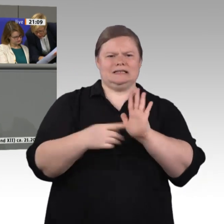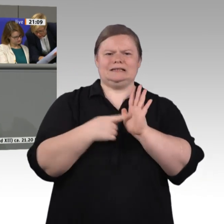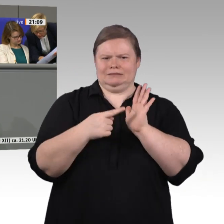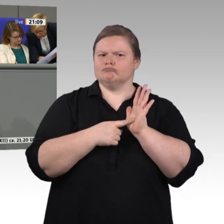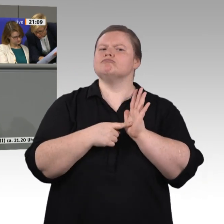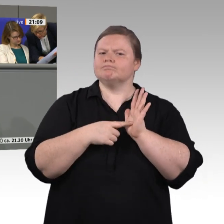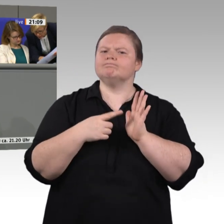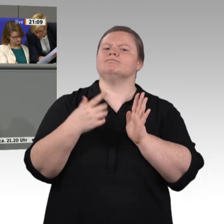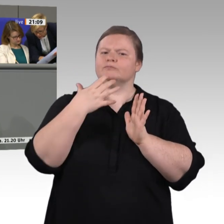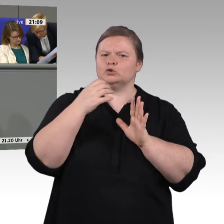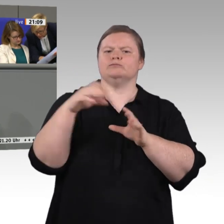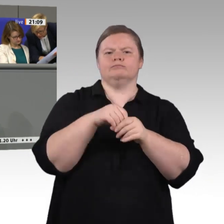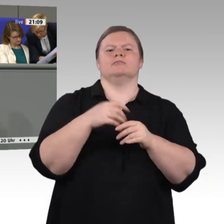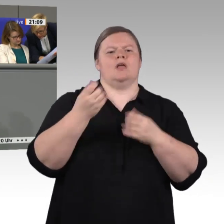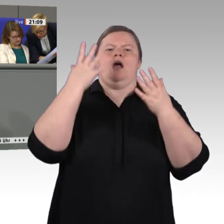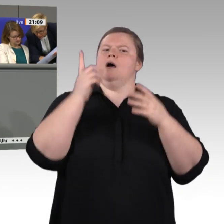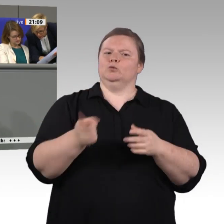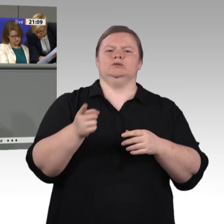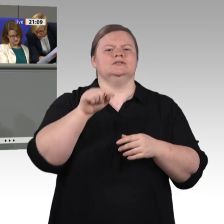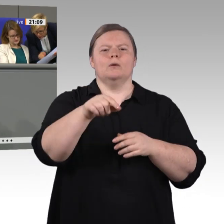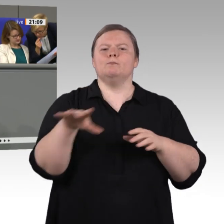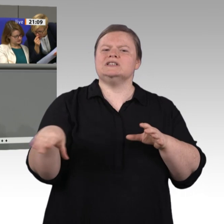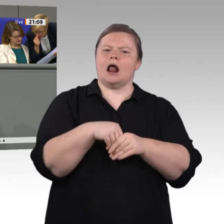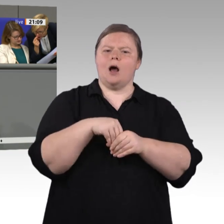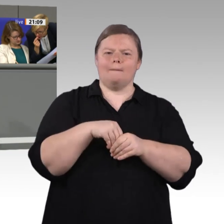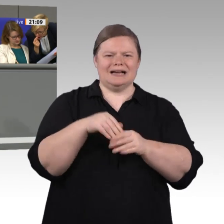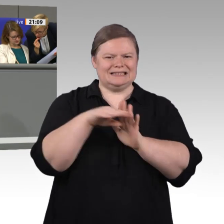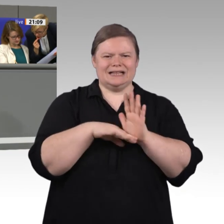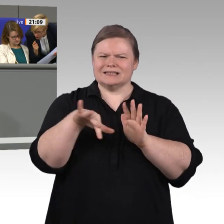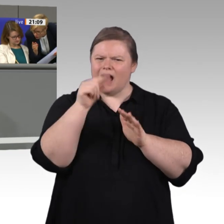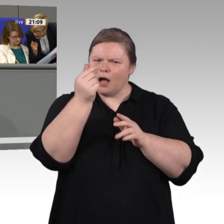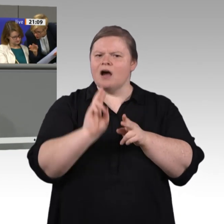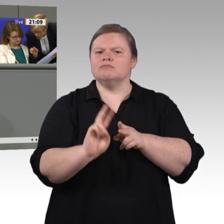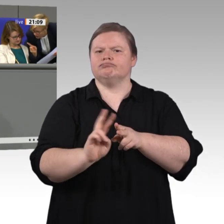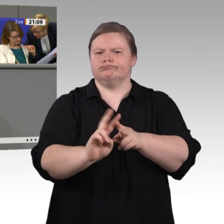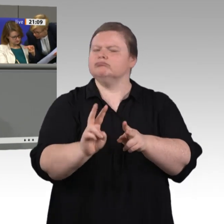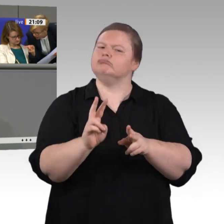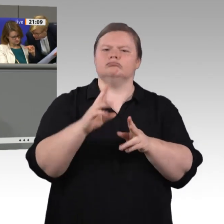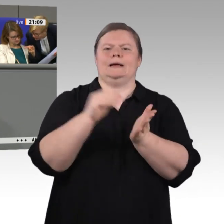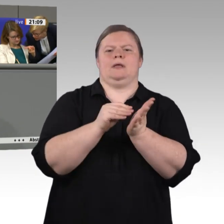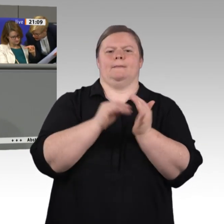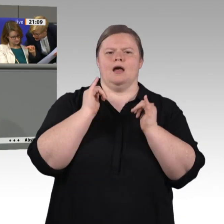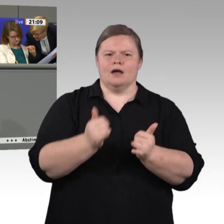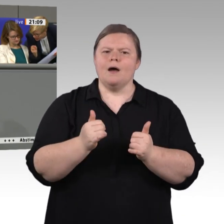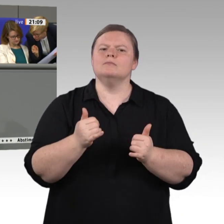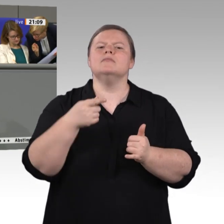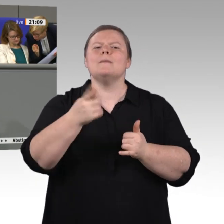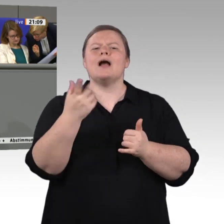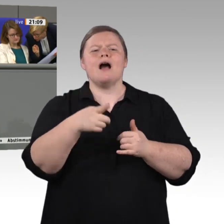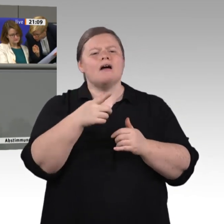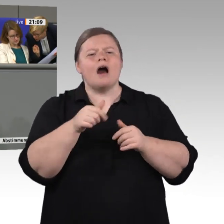dann weiß ich, dass ich Sie so hoch und respektvoll einschätze, dass Sie das selbst nicht geglaubt haben. Wir Freien